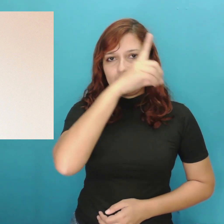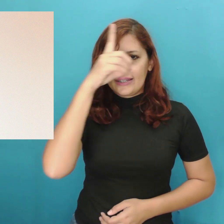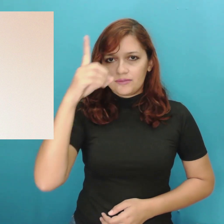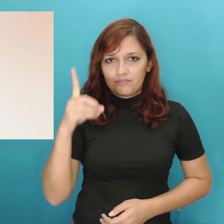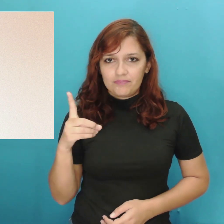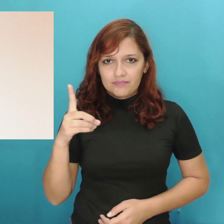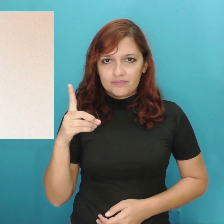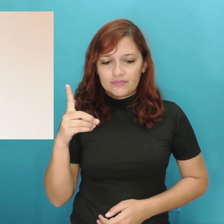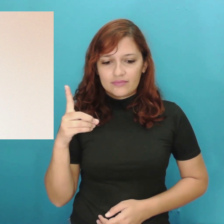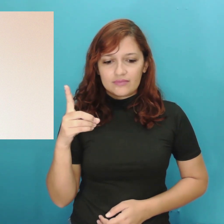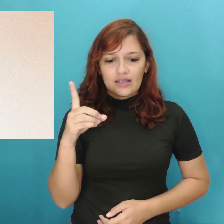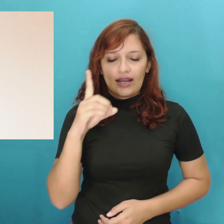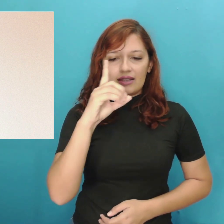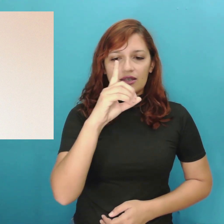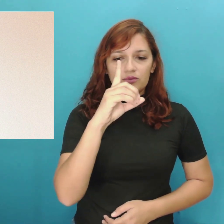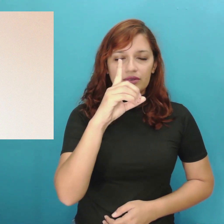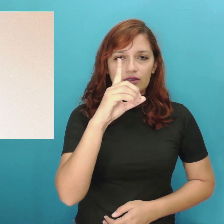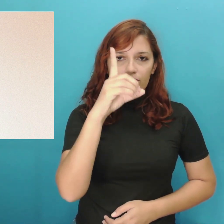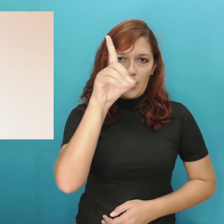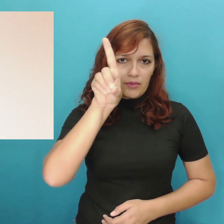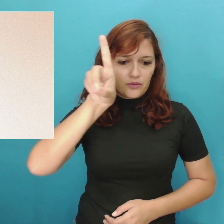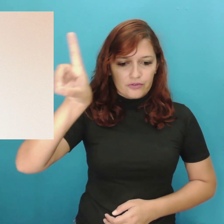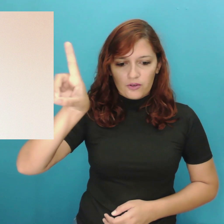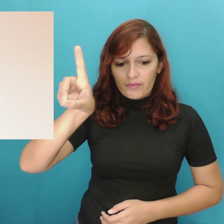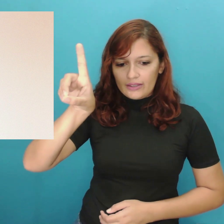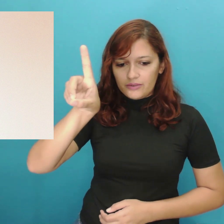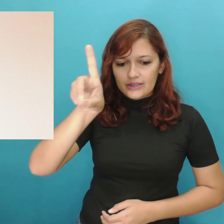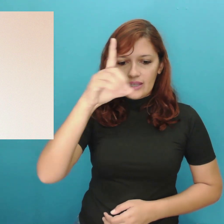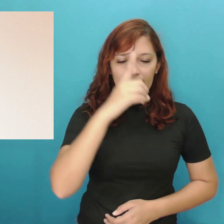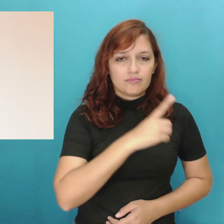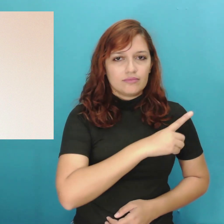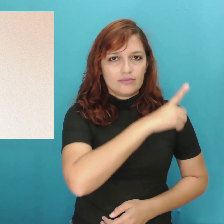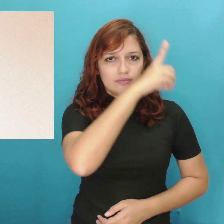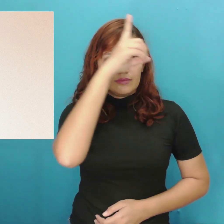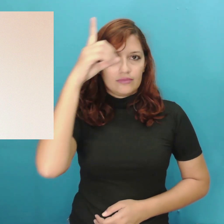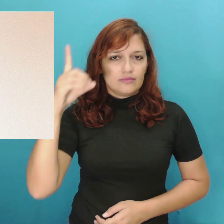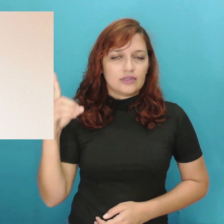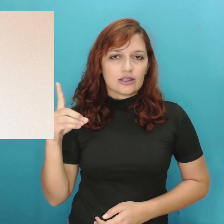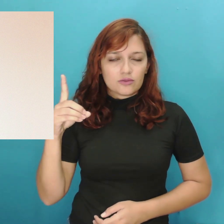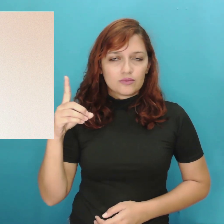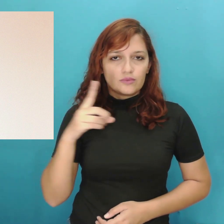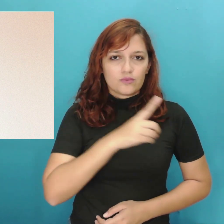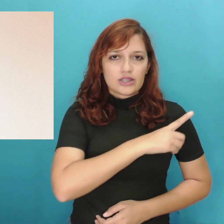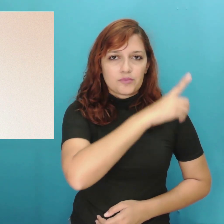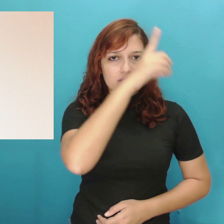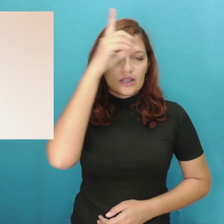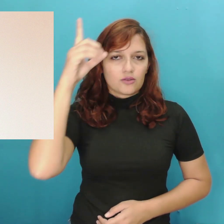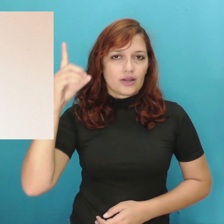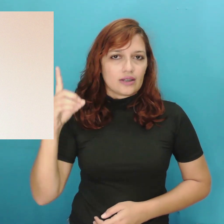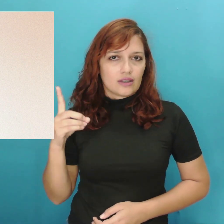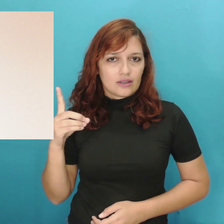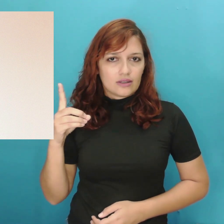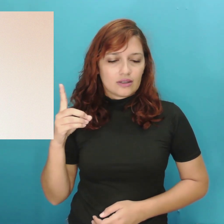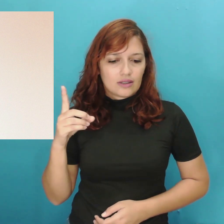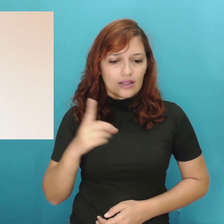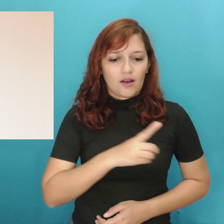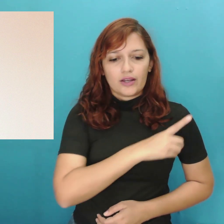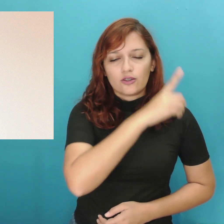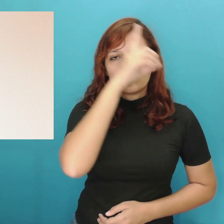dia. Aqui a mão em formato em D, dando um semicírculo aqui ao redor do